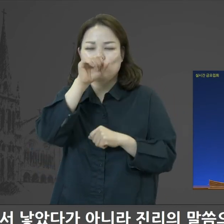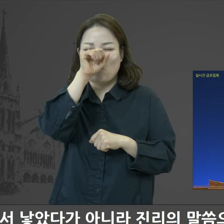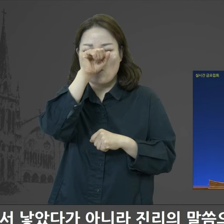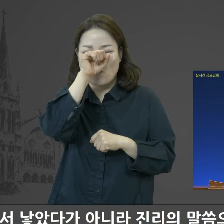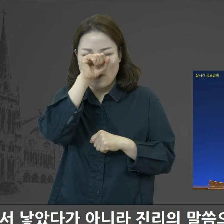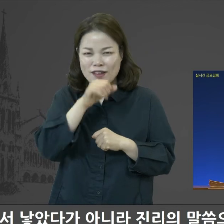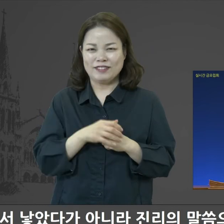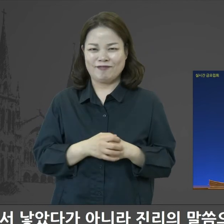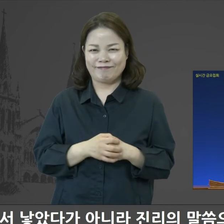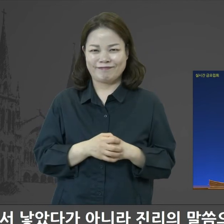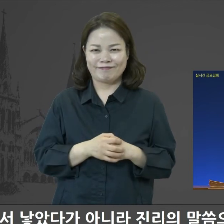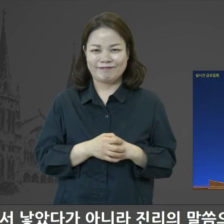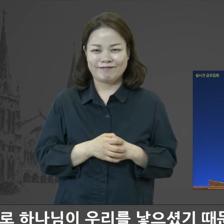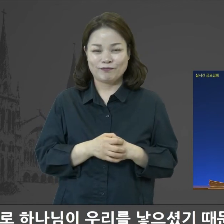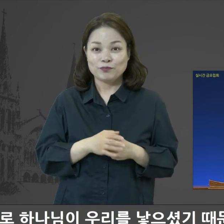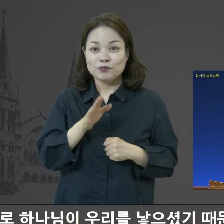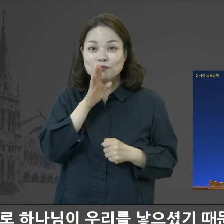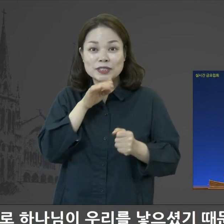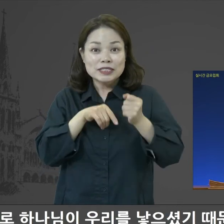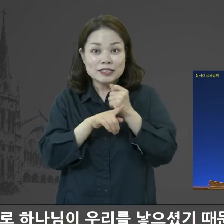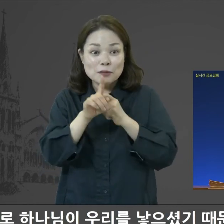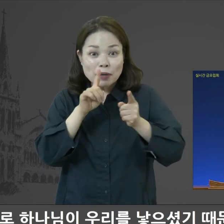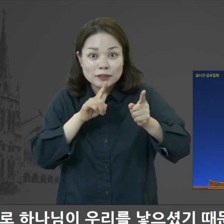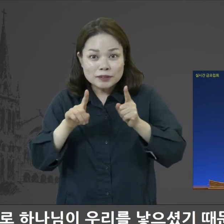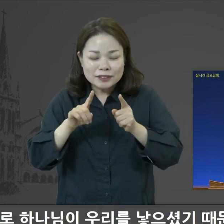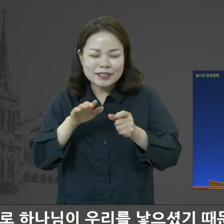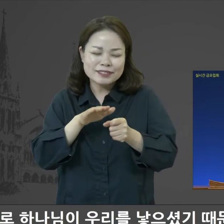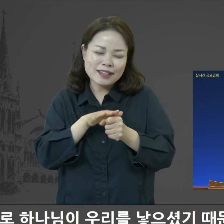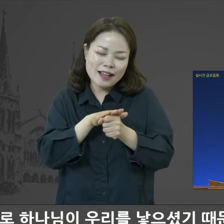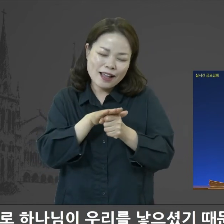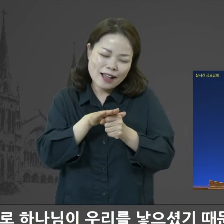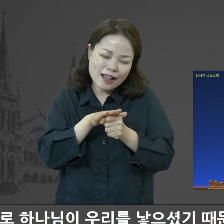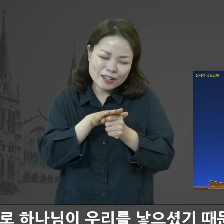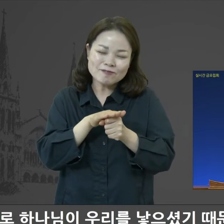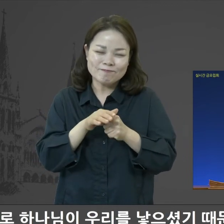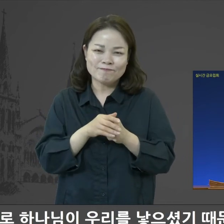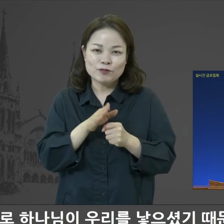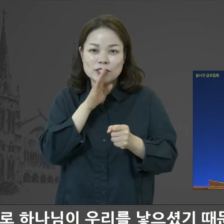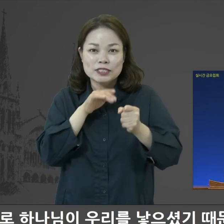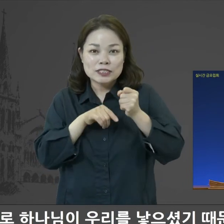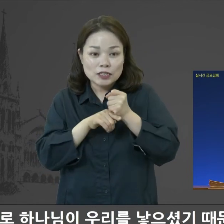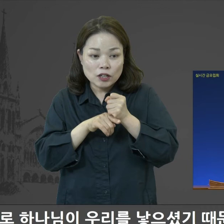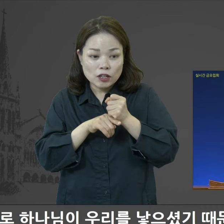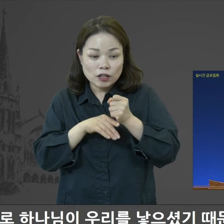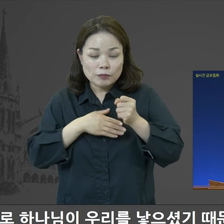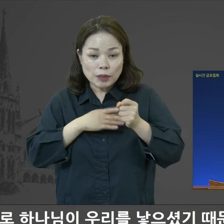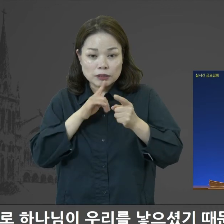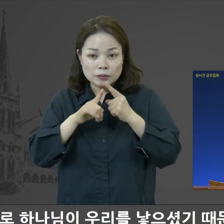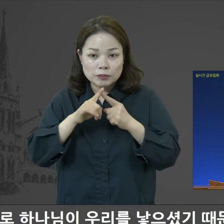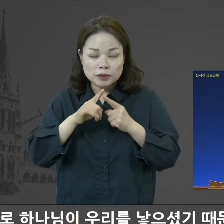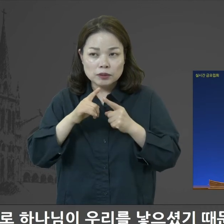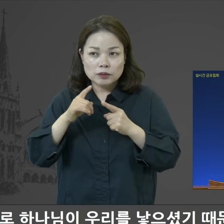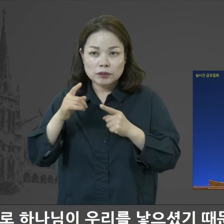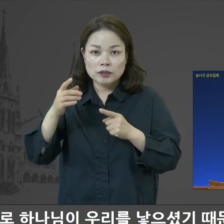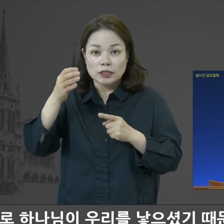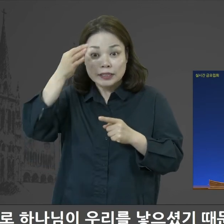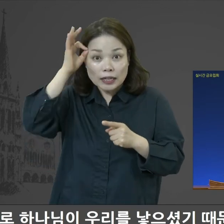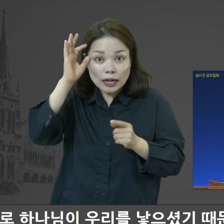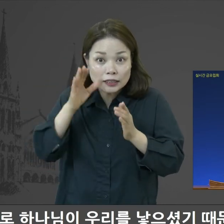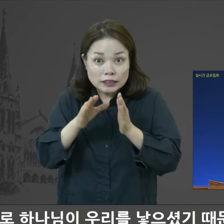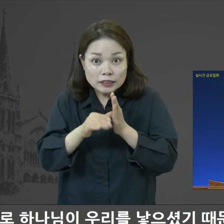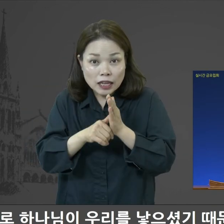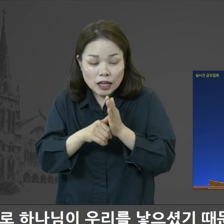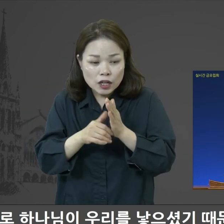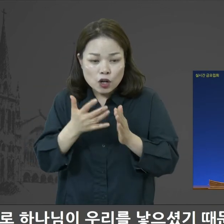됩니다. 그 진리의 말씀을 사랑해야 됩니다. 진리의 말씀이 나한테 올 때 부모가 나에게